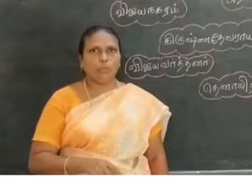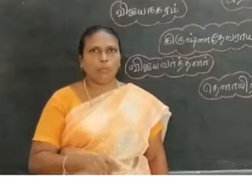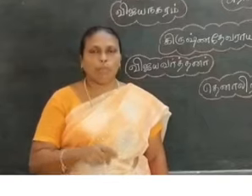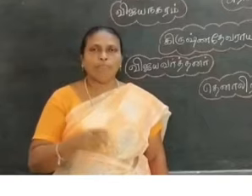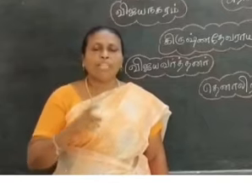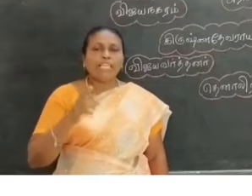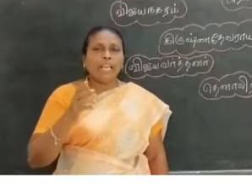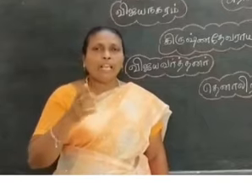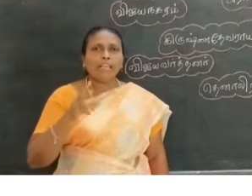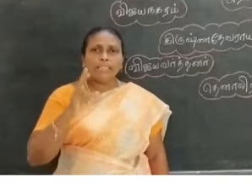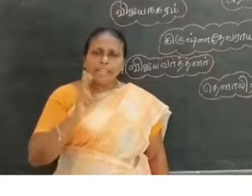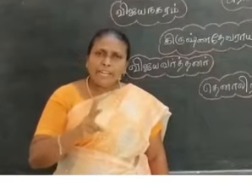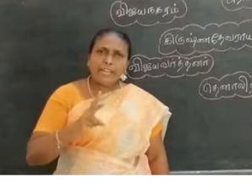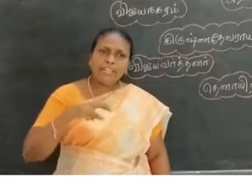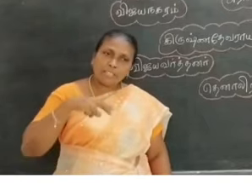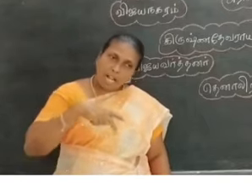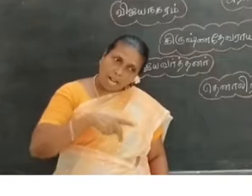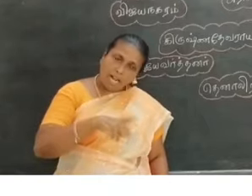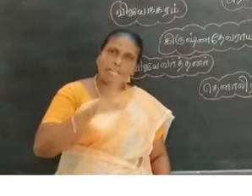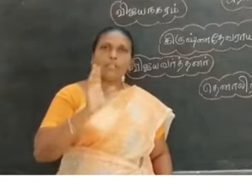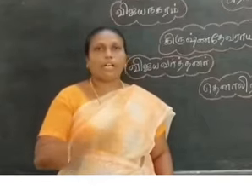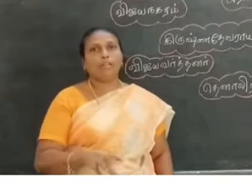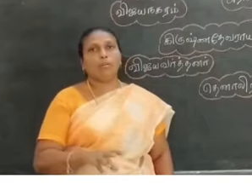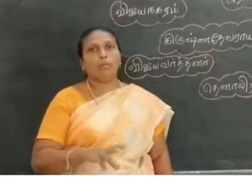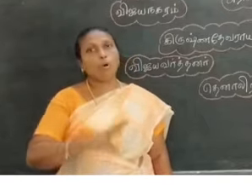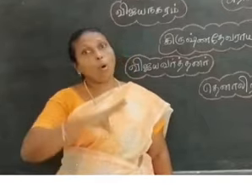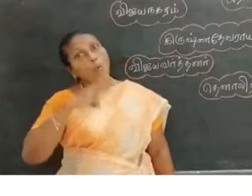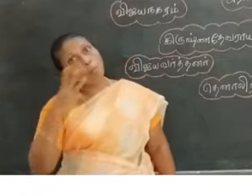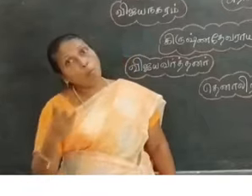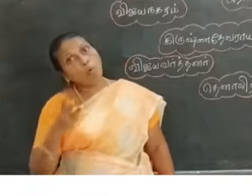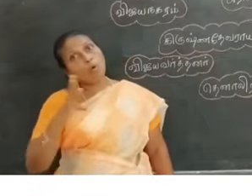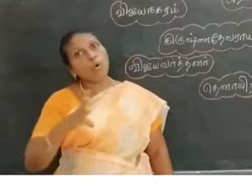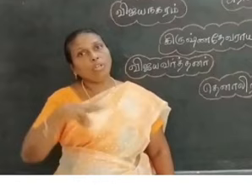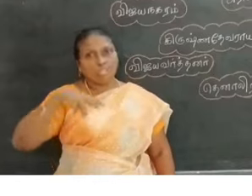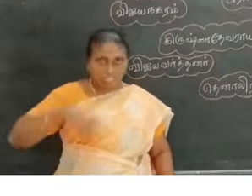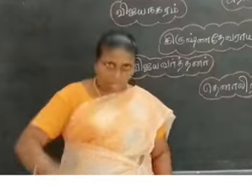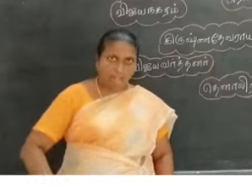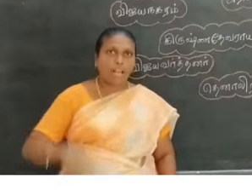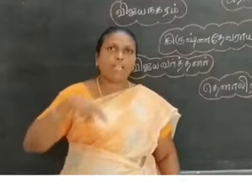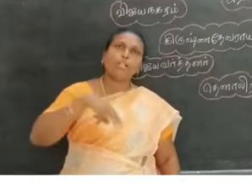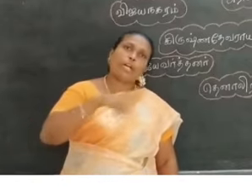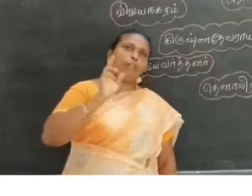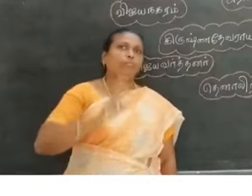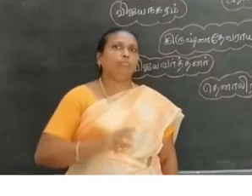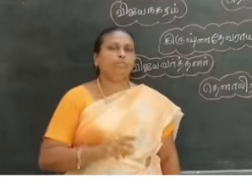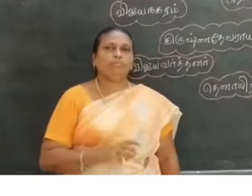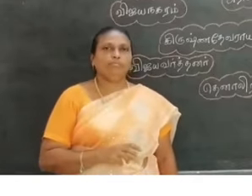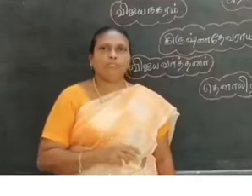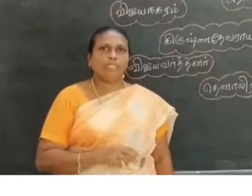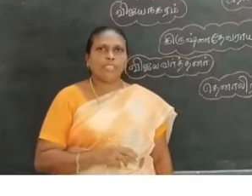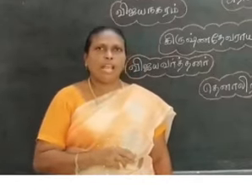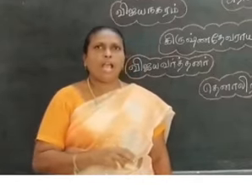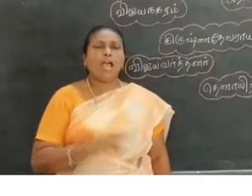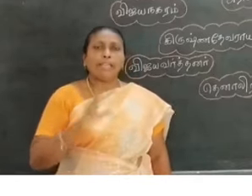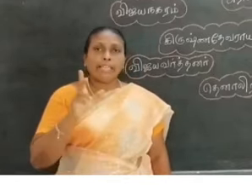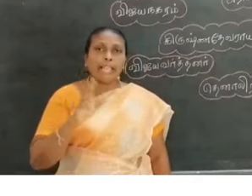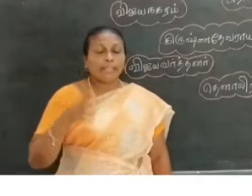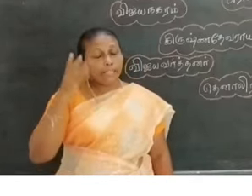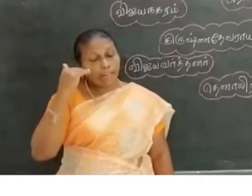இருக்கணும், இரண்டு காலாலையும் நடக்கணும், மூன்று காலாலையும் நடக்கணும், சரியா?